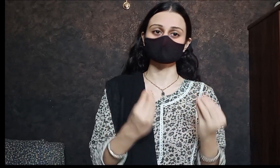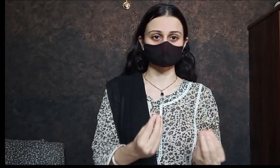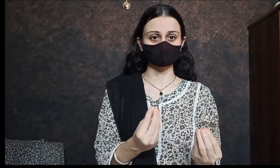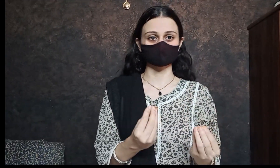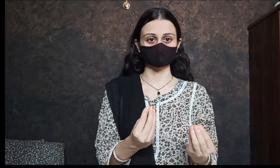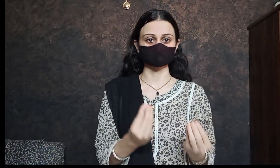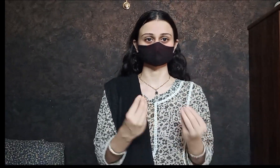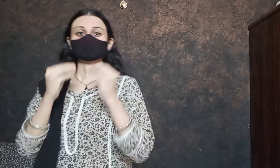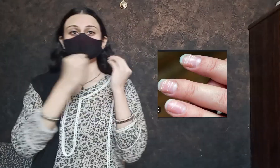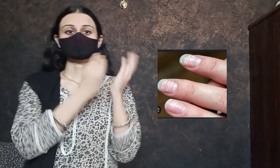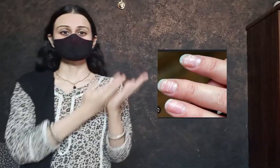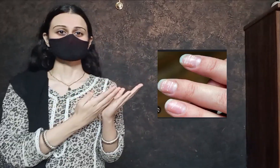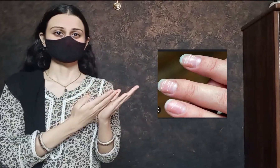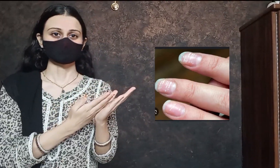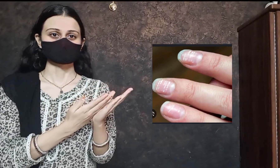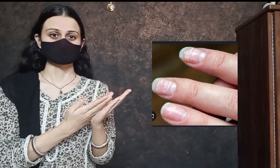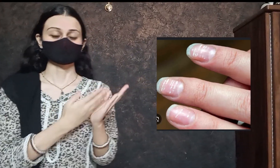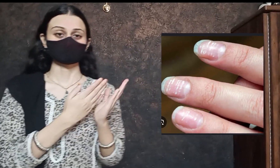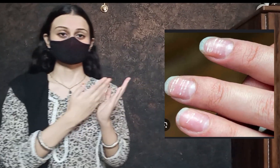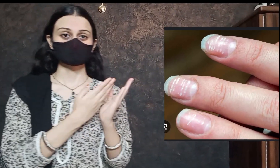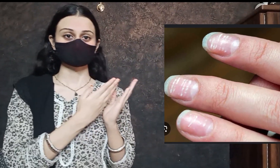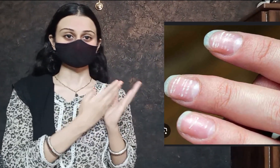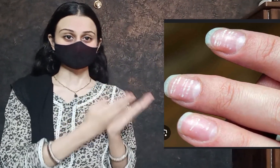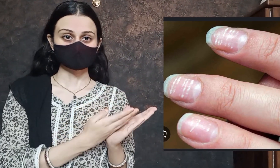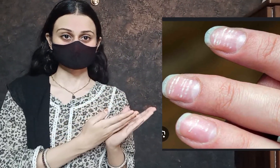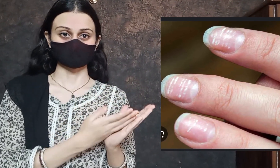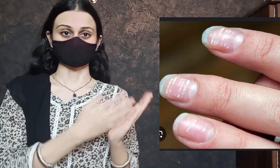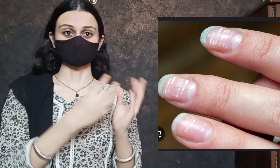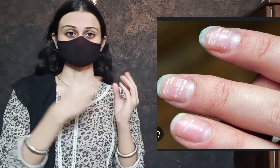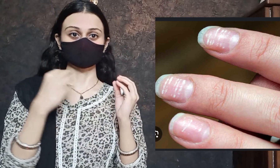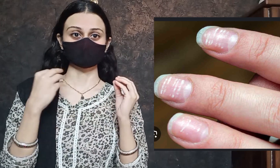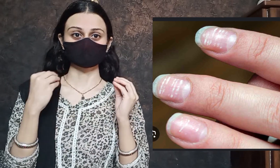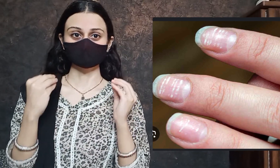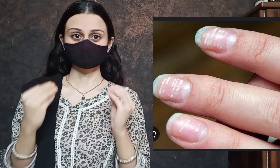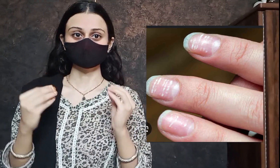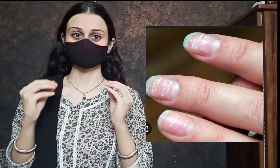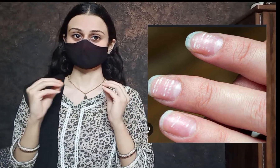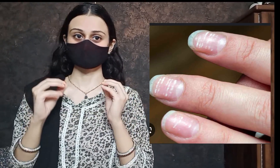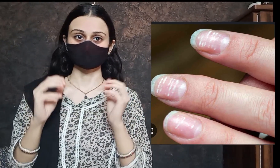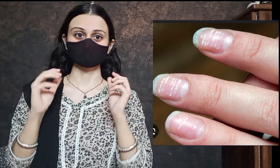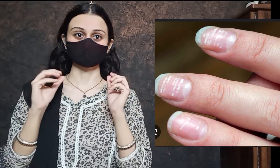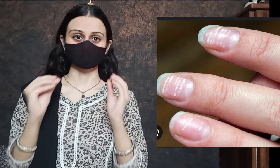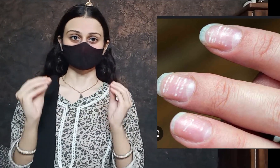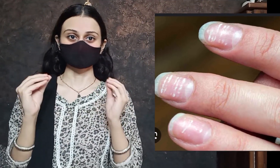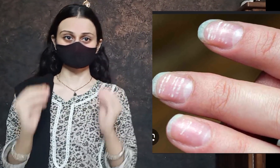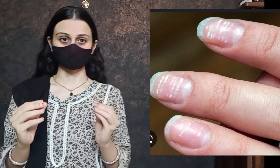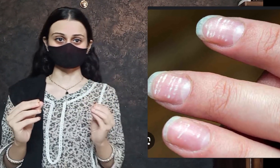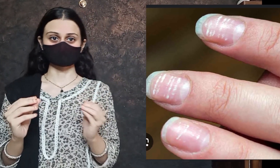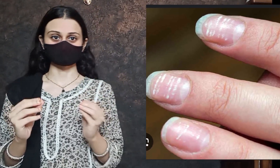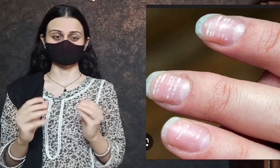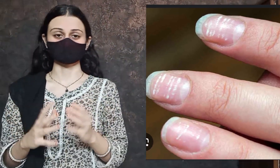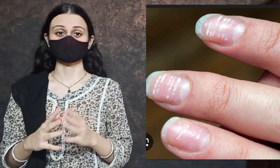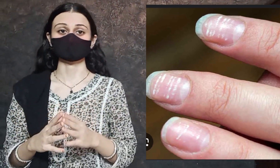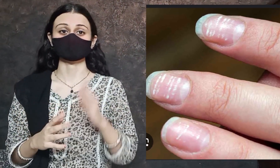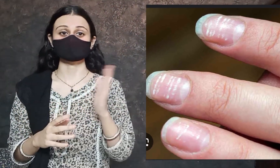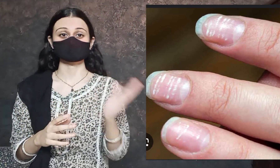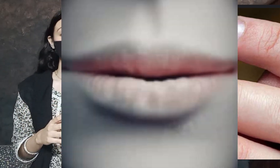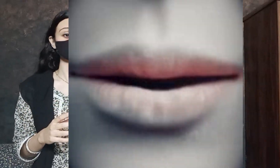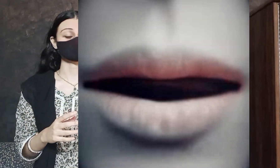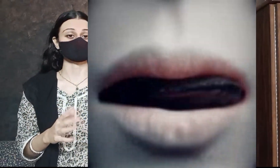होंगे। अगर इस तरह से आपके जो नेल्स हैं उस पर जो है वो वाइट स्पॉट्स आने नज़र आ गए हैं, आपको लग रहा है कि आपके नेल्स